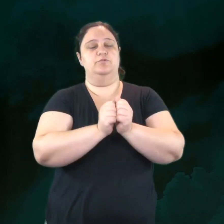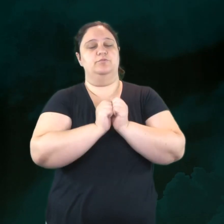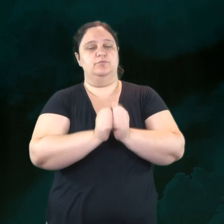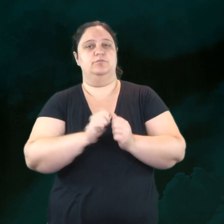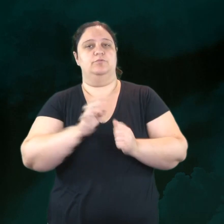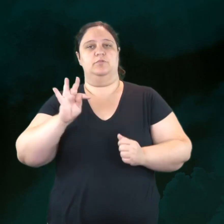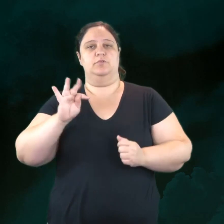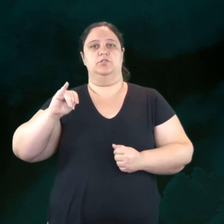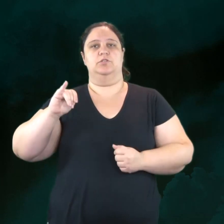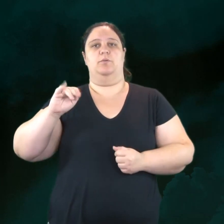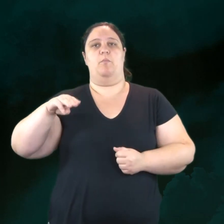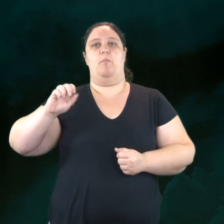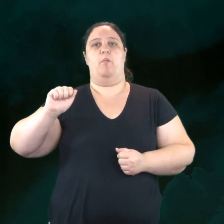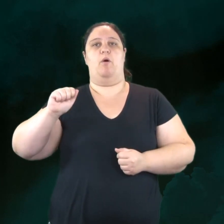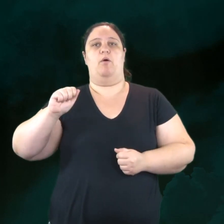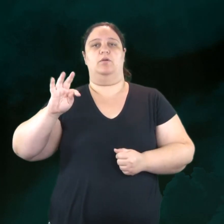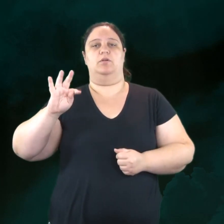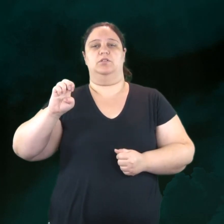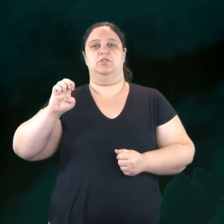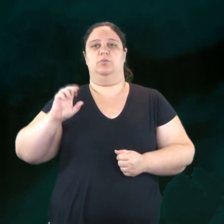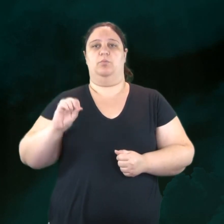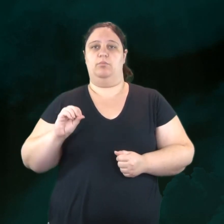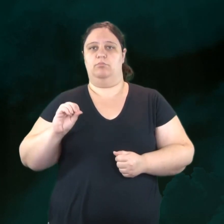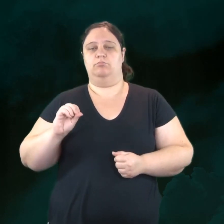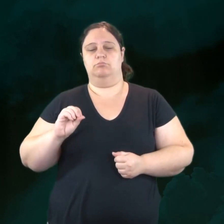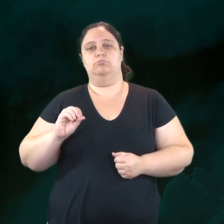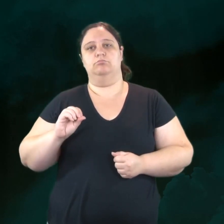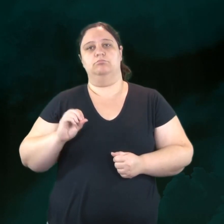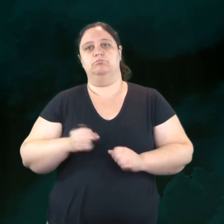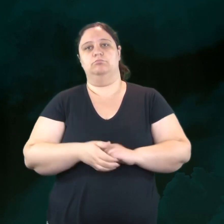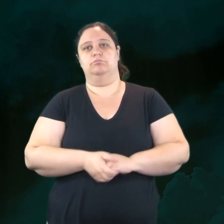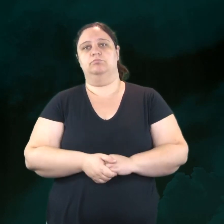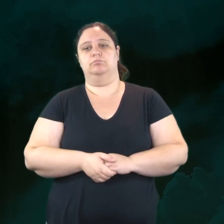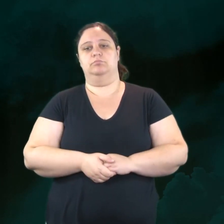região da Galácia, e estavam esses três